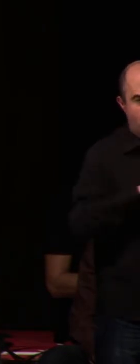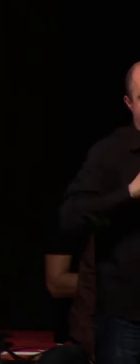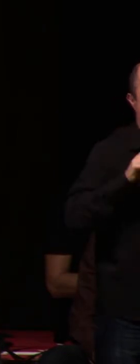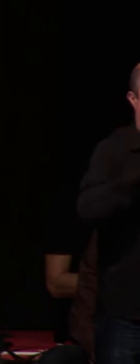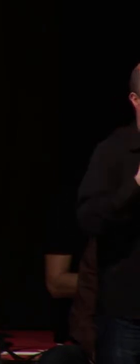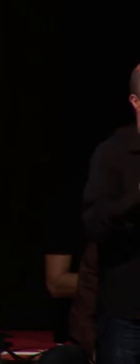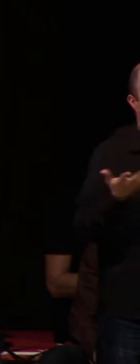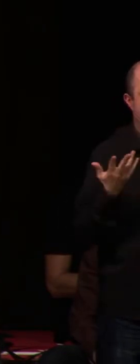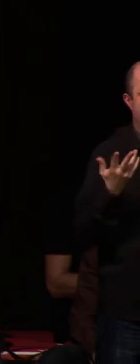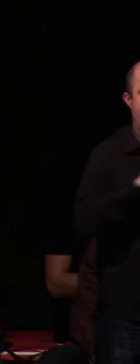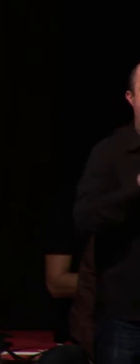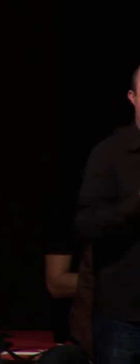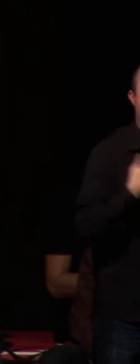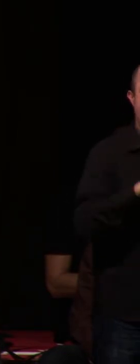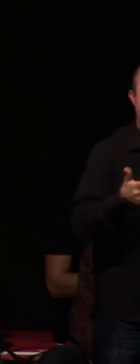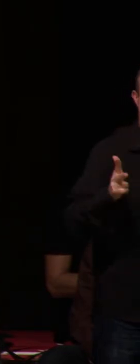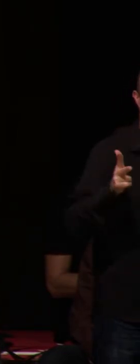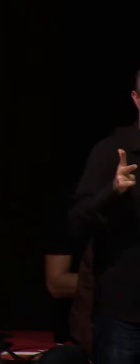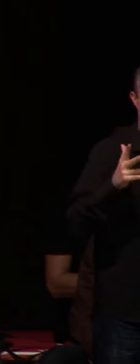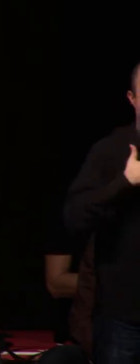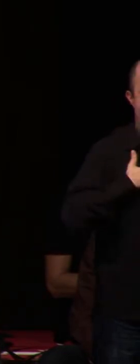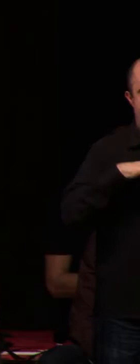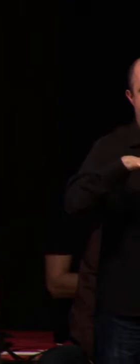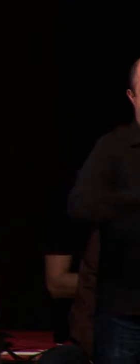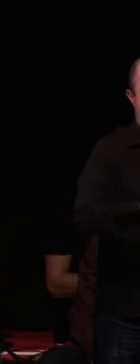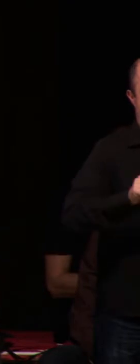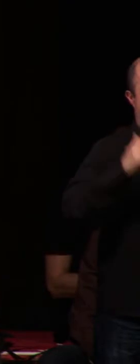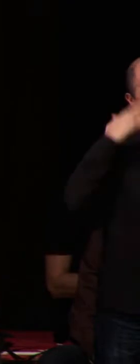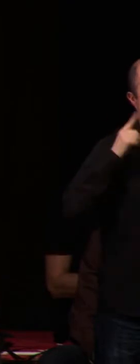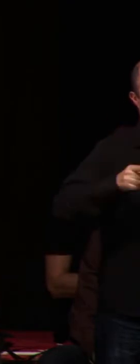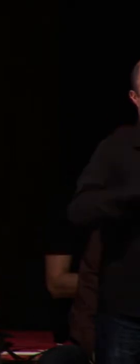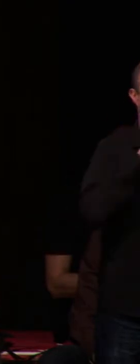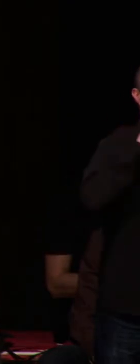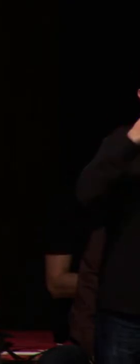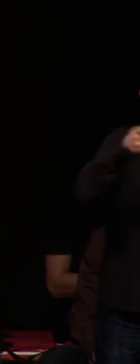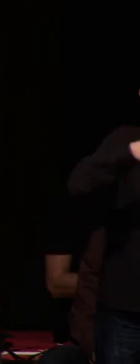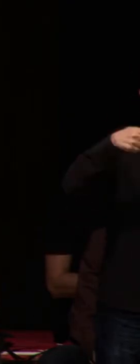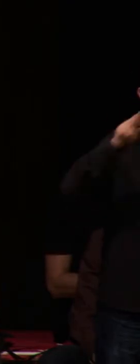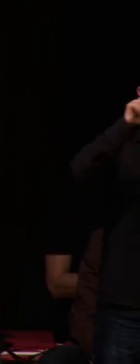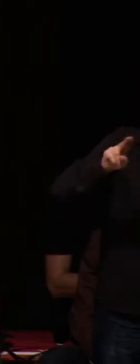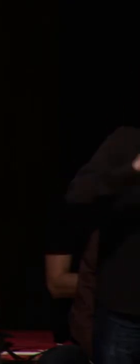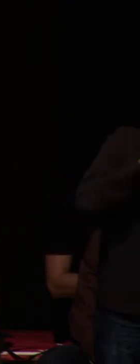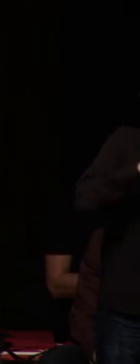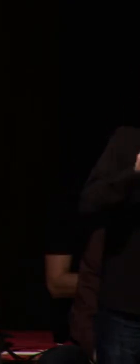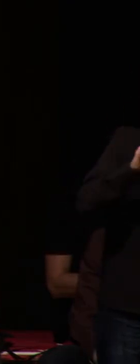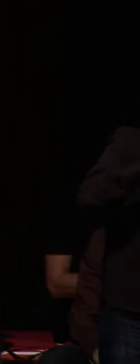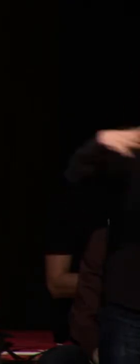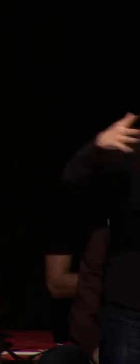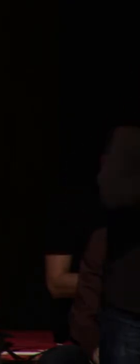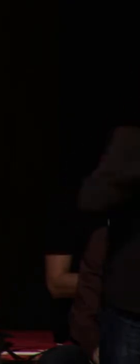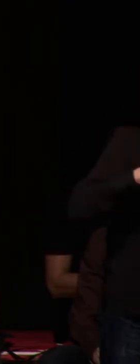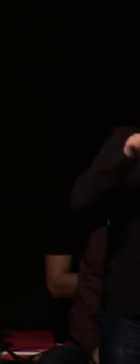per recuperar la plena llibertat, sobirania econòmica davant els mercats, també és independència per nosaltres, la sobirania